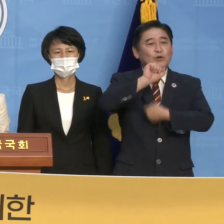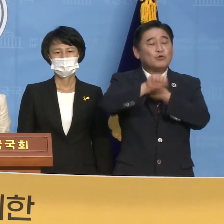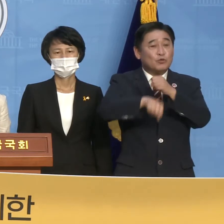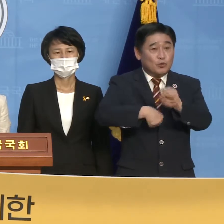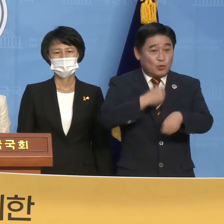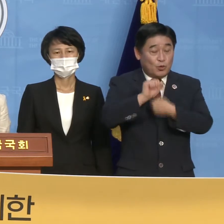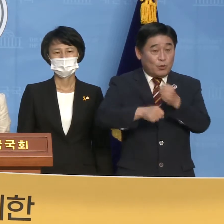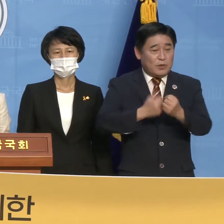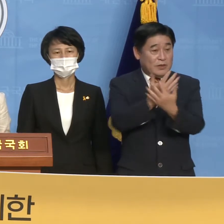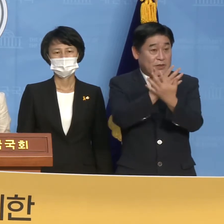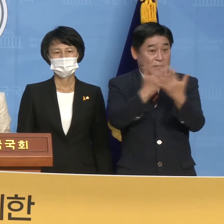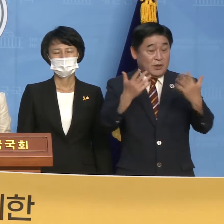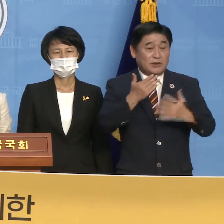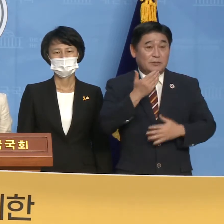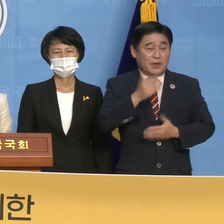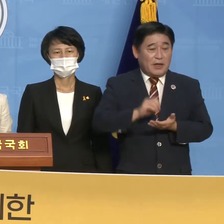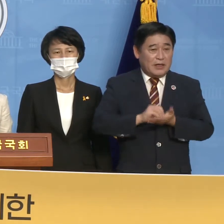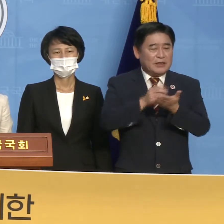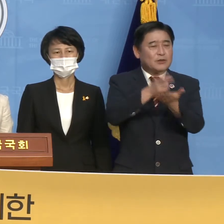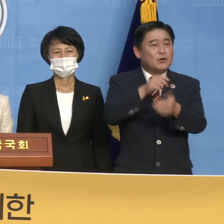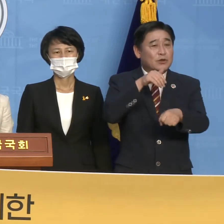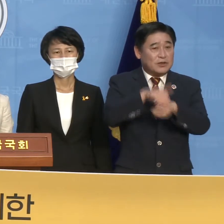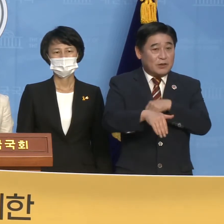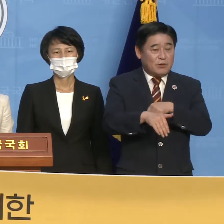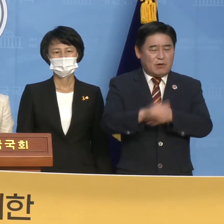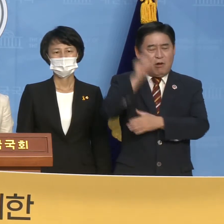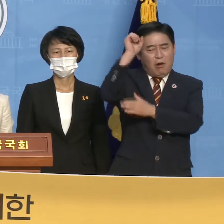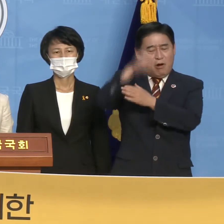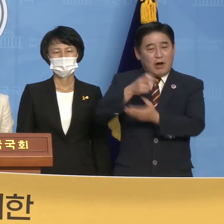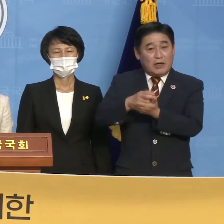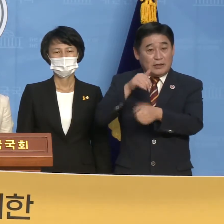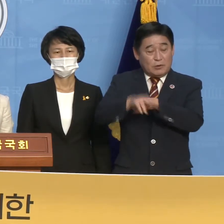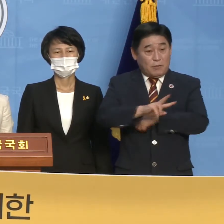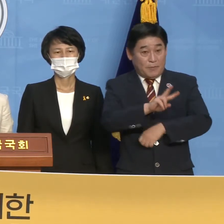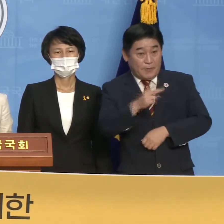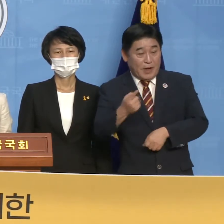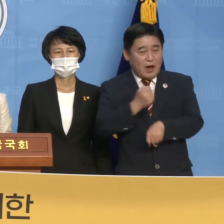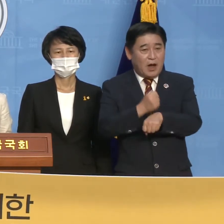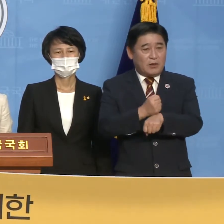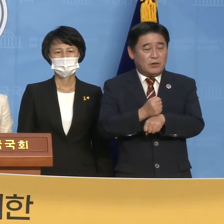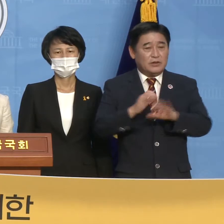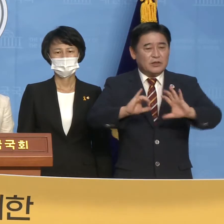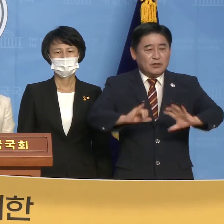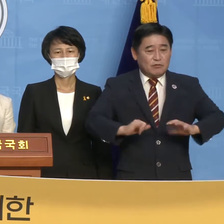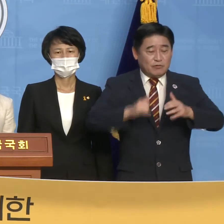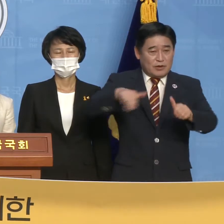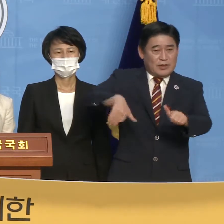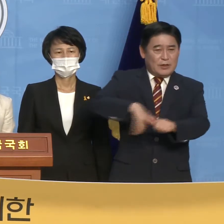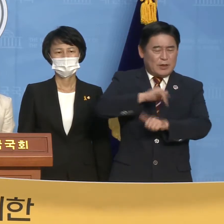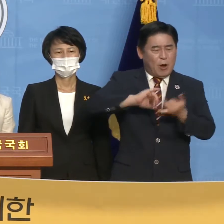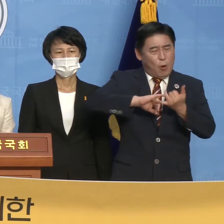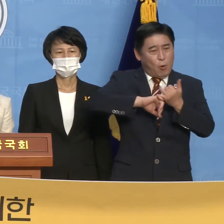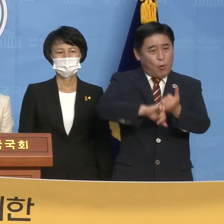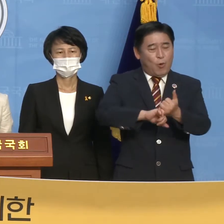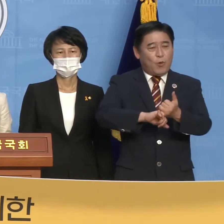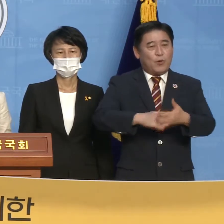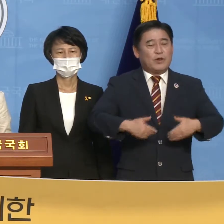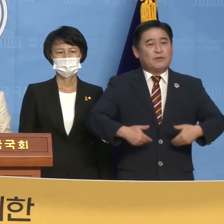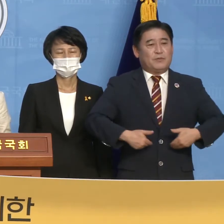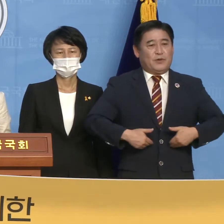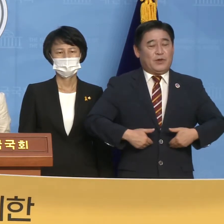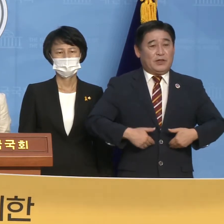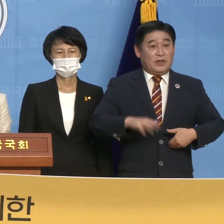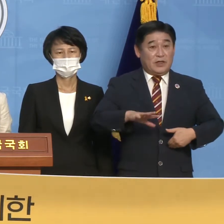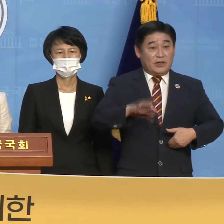야생동물을 전시할 수 있었던 등록제를 허가제로 강화하는 것은 지금 현재 국제적 상황에 꼭 필요한 제도를